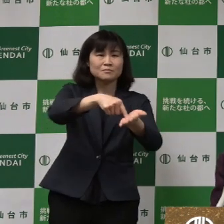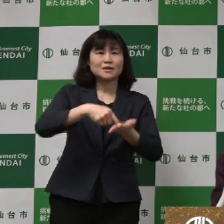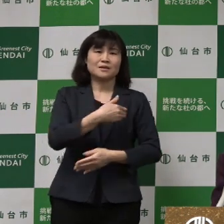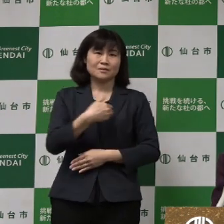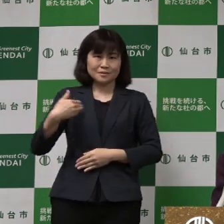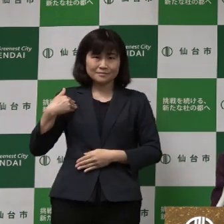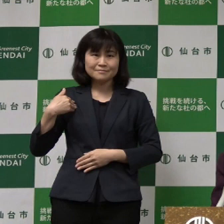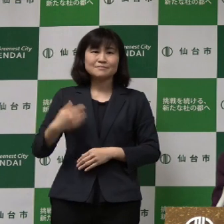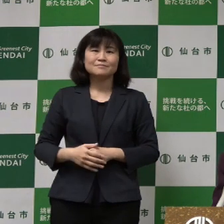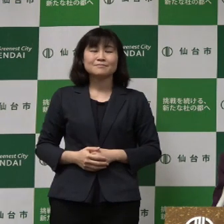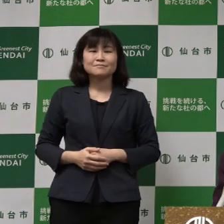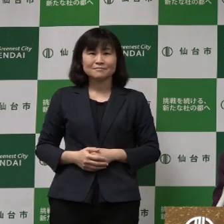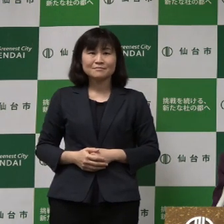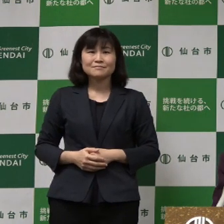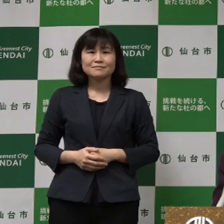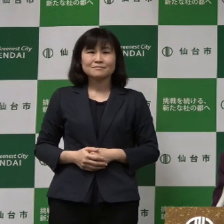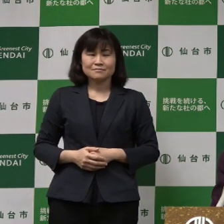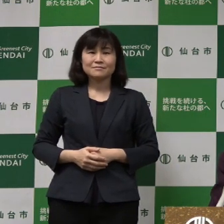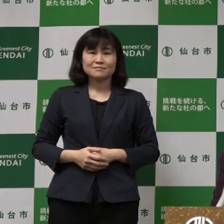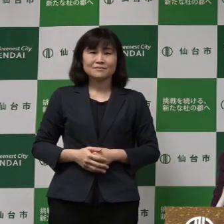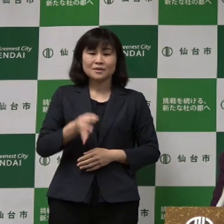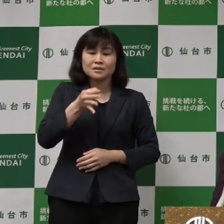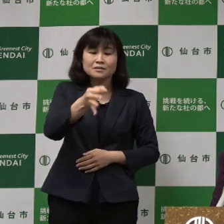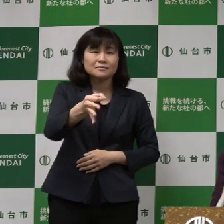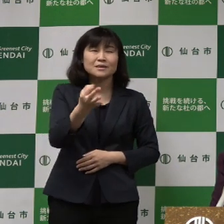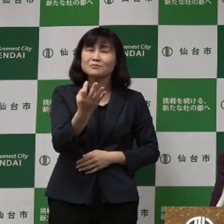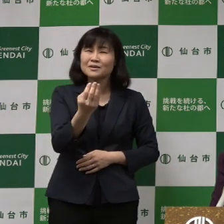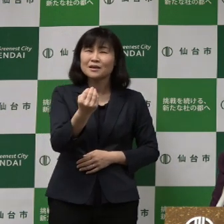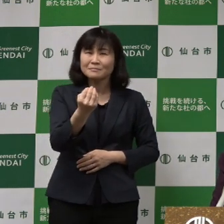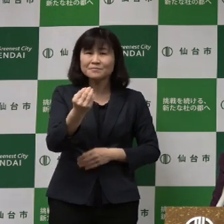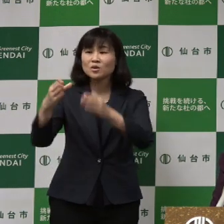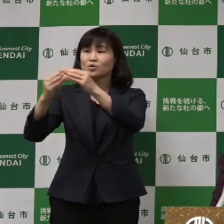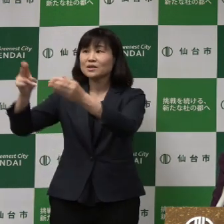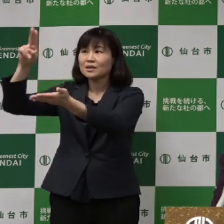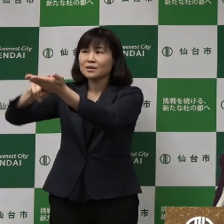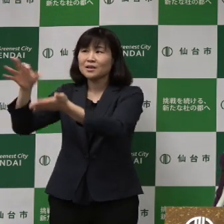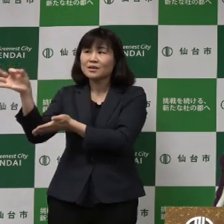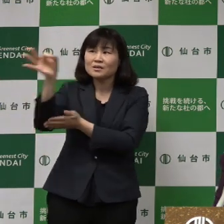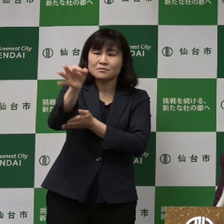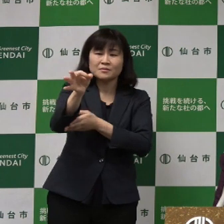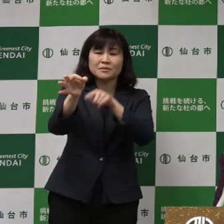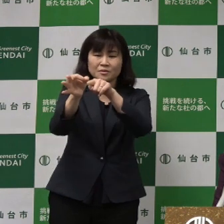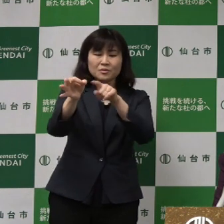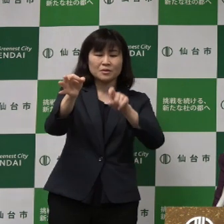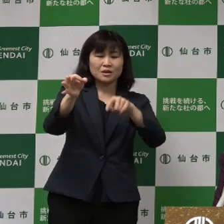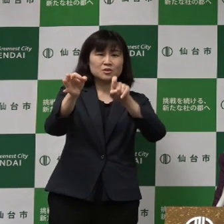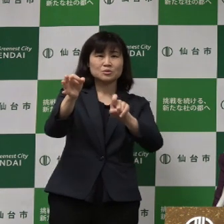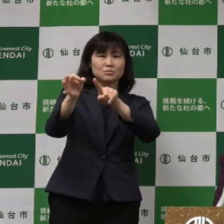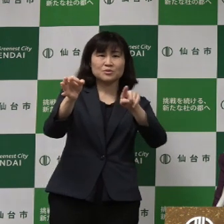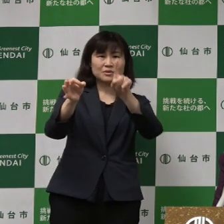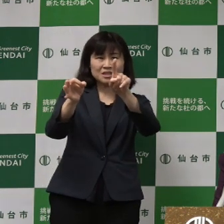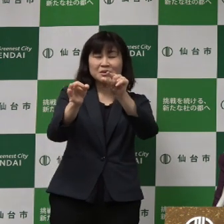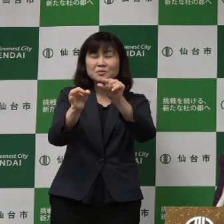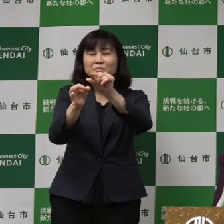します。支給額は国の給付決定額の10分の1として、売上高の